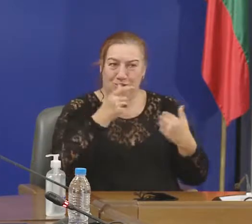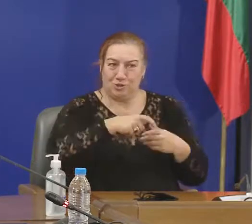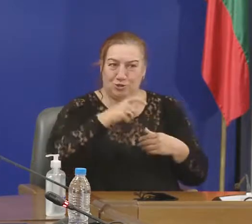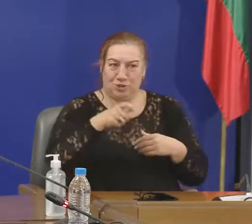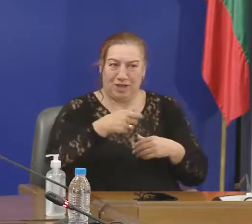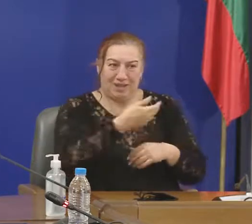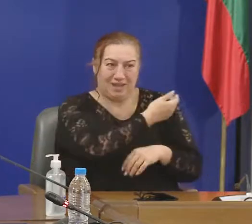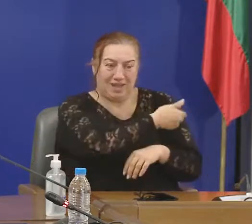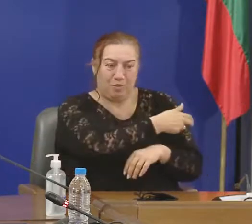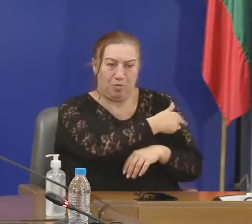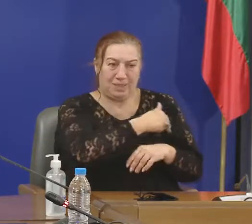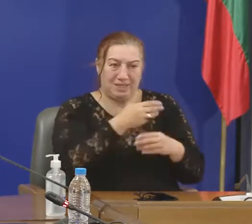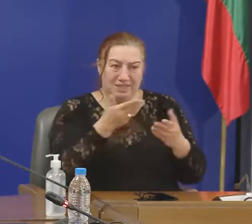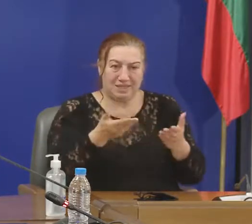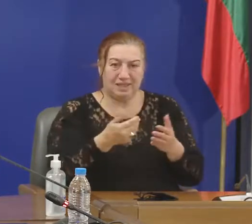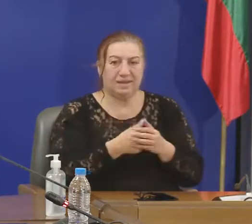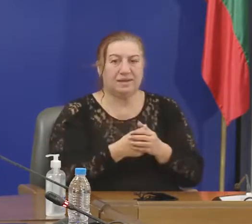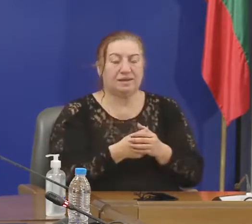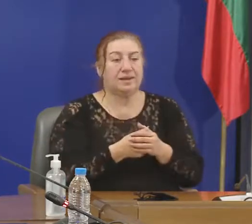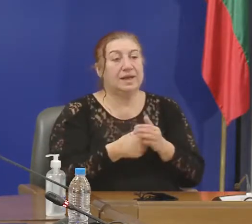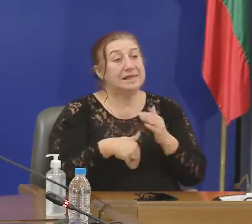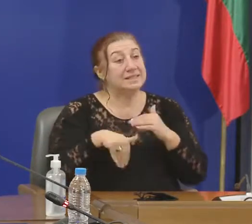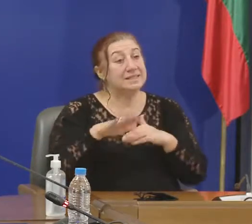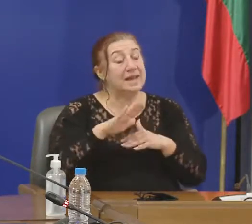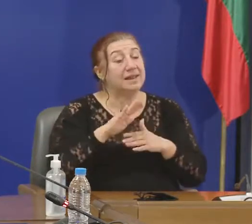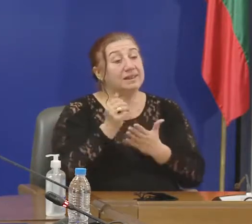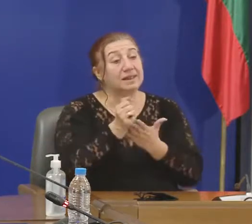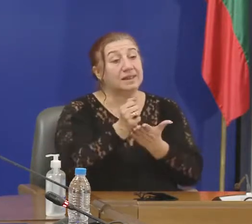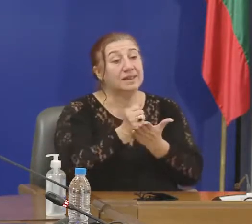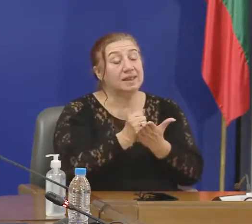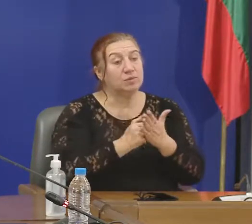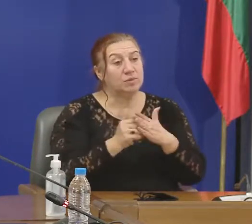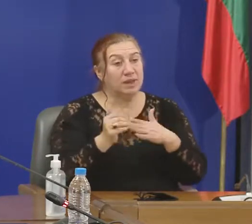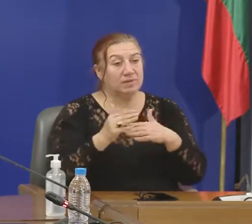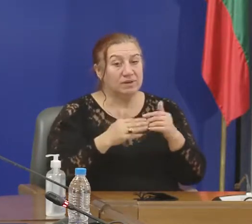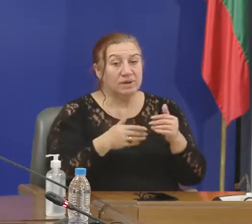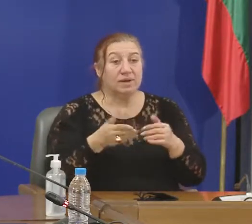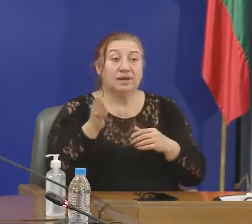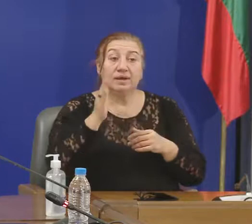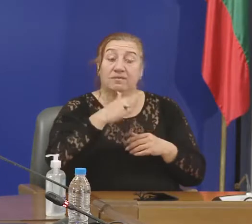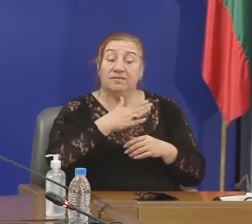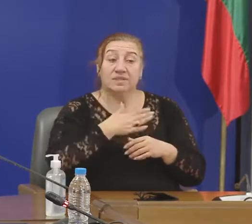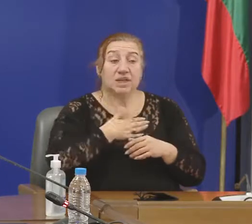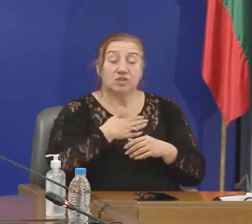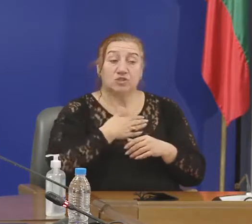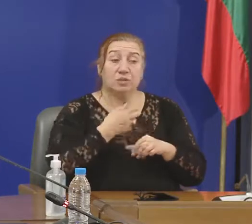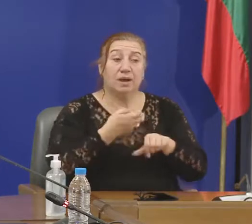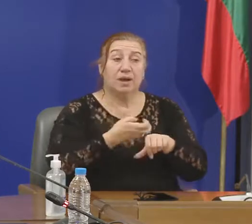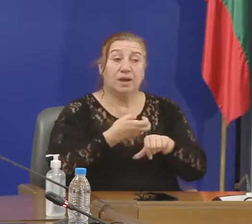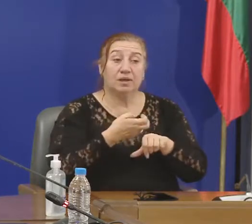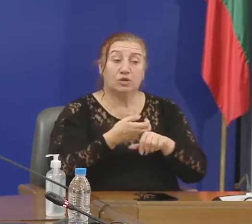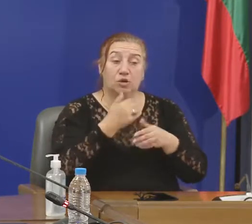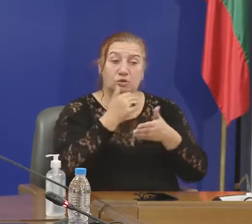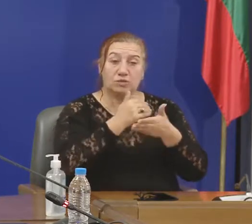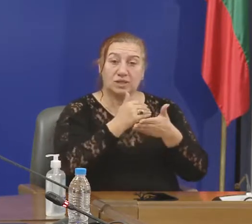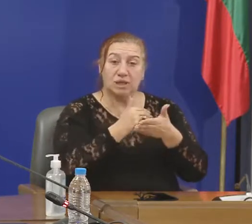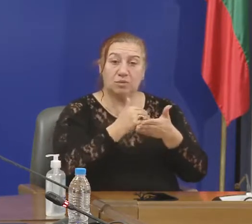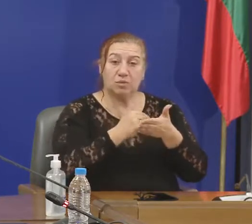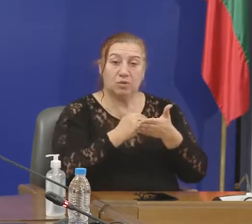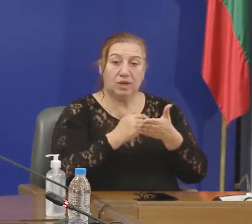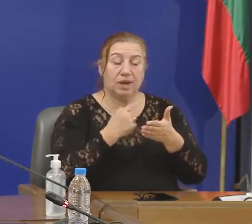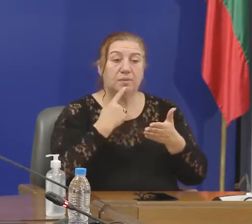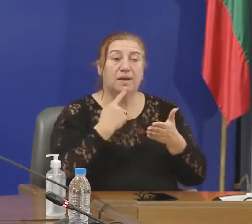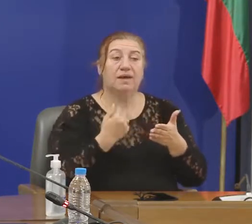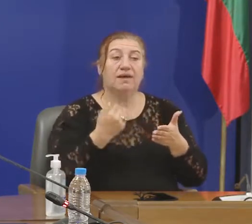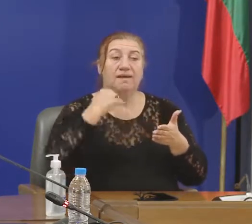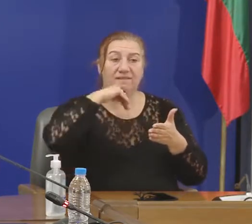дипломната квалификация все още съществува докторската програма вътрешни болести. Това са едни